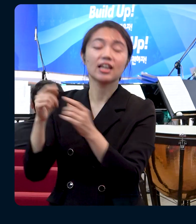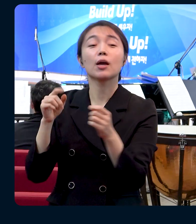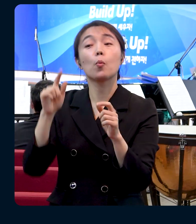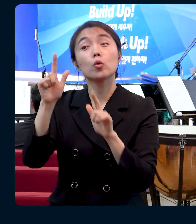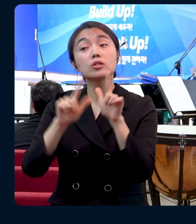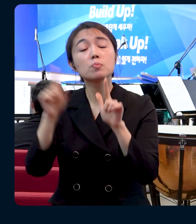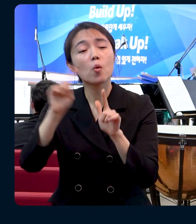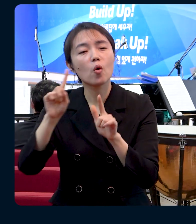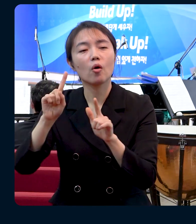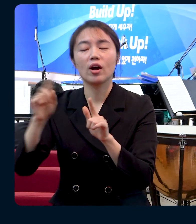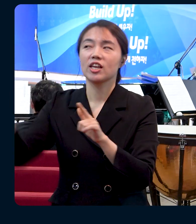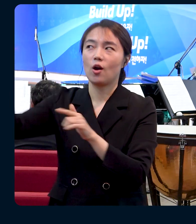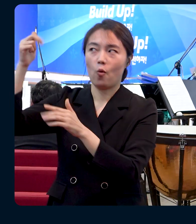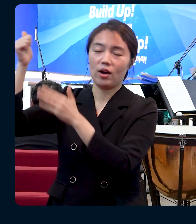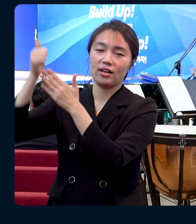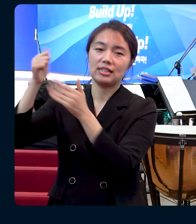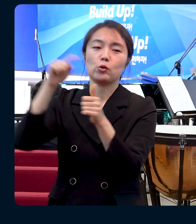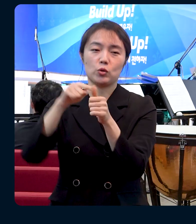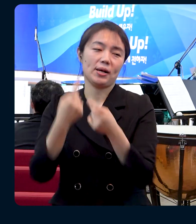함께 하심으로 얘기죠.